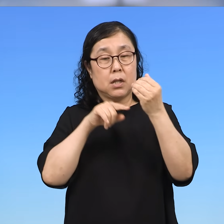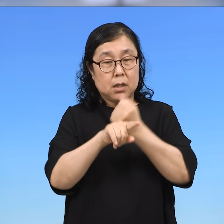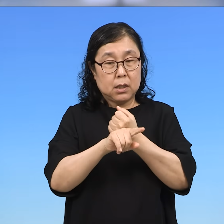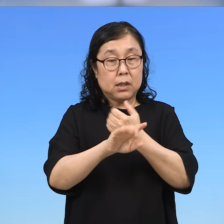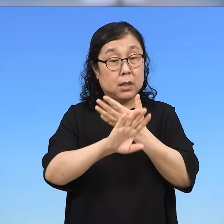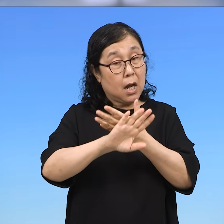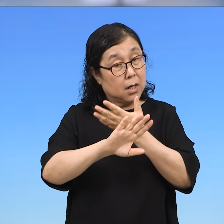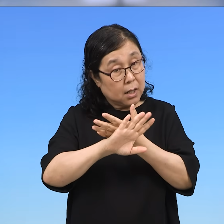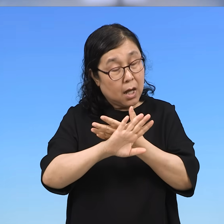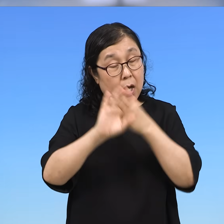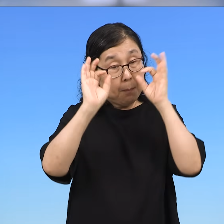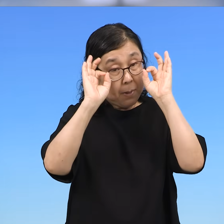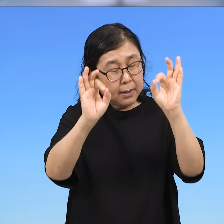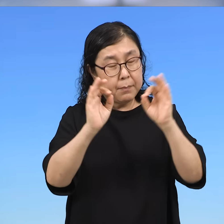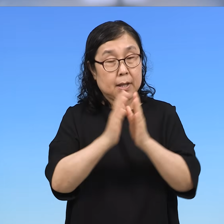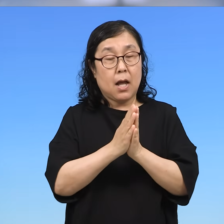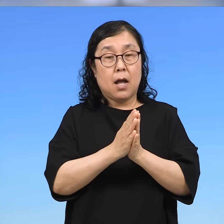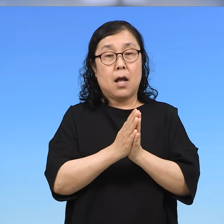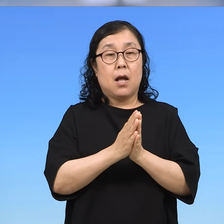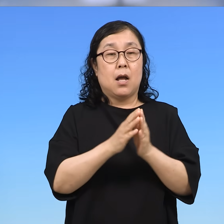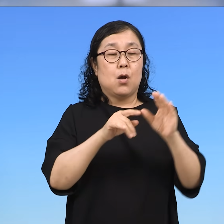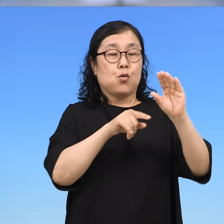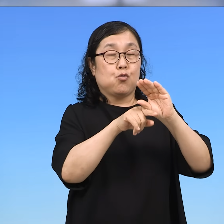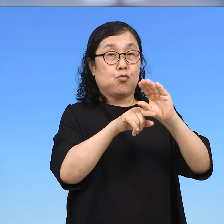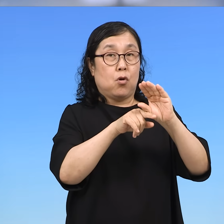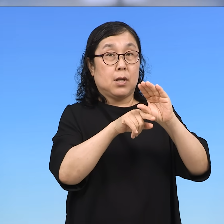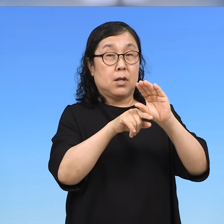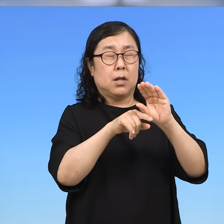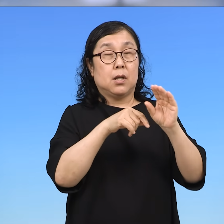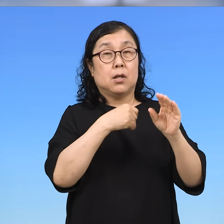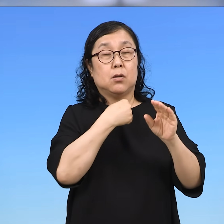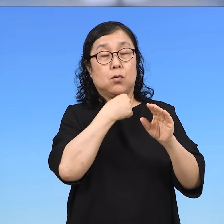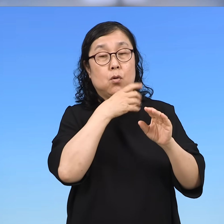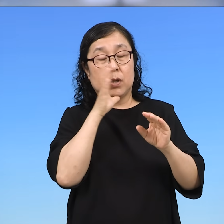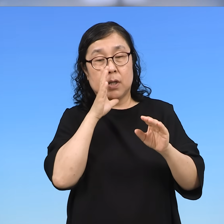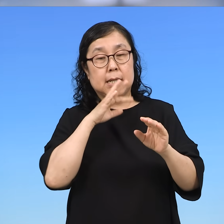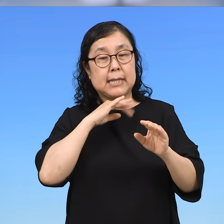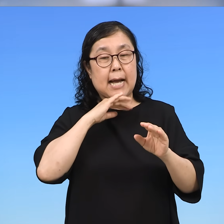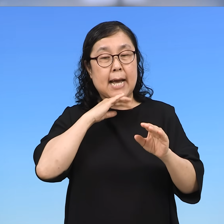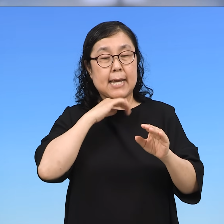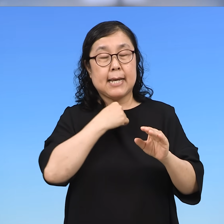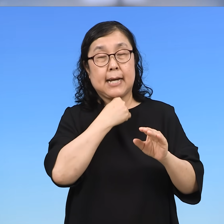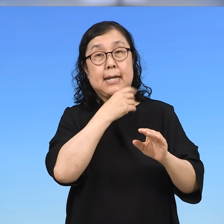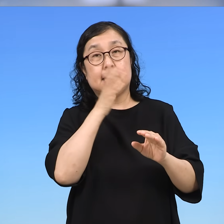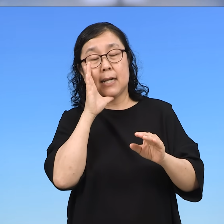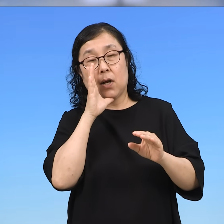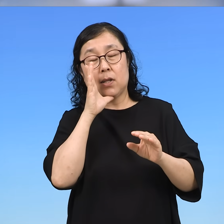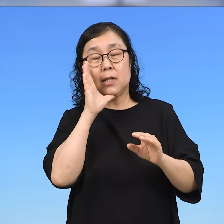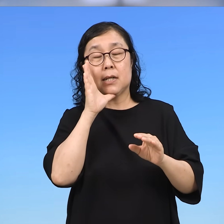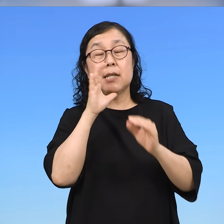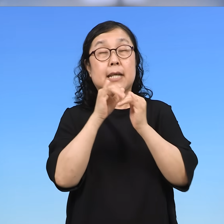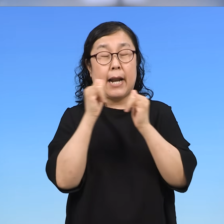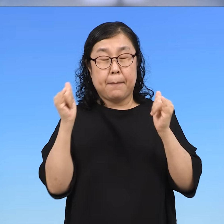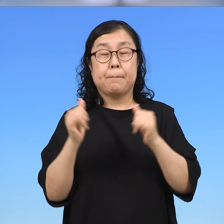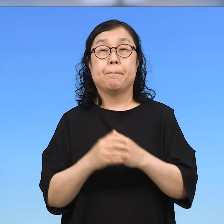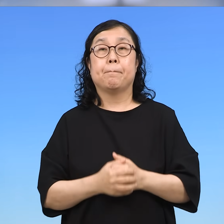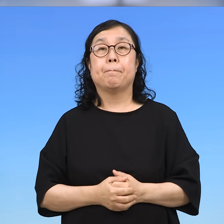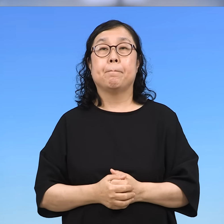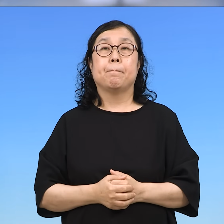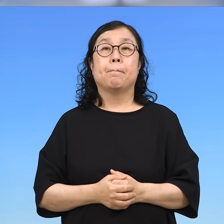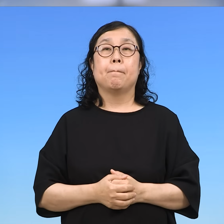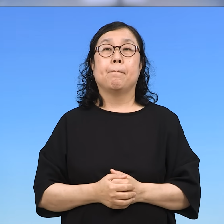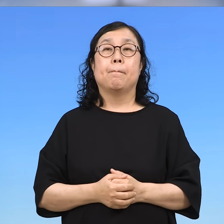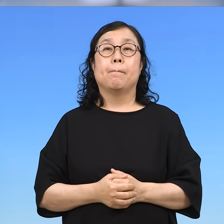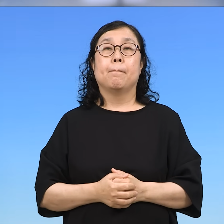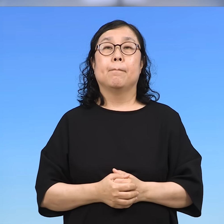뭘까? 국어사전에서는요, 노인을 이렇게 설명했습니다. 나이가 들어 늙은 사람. 그래서